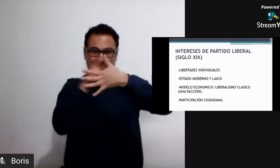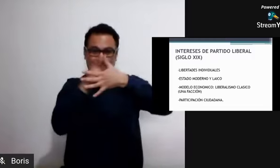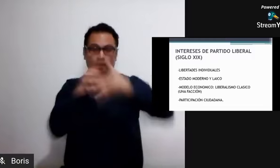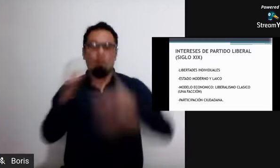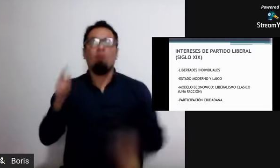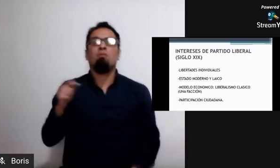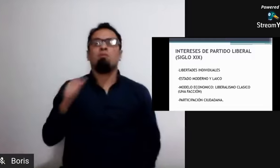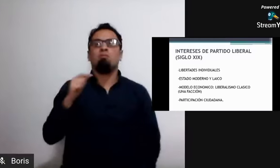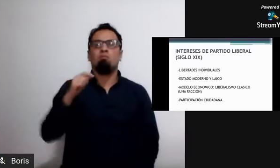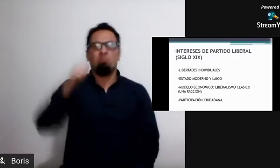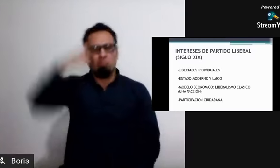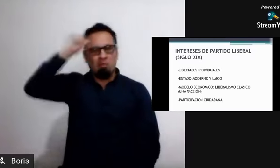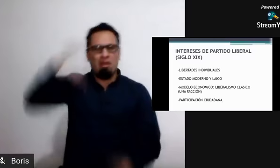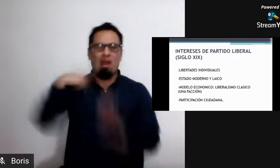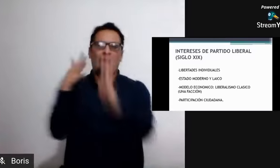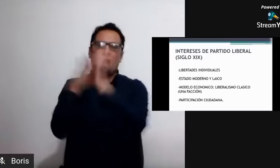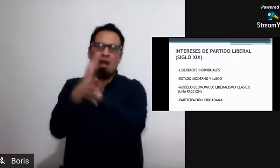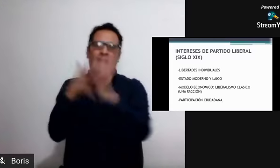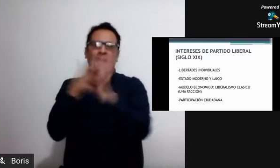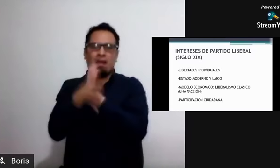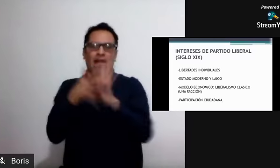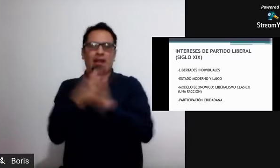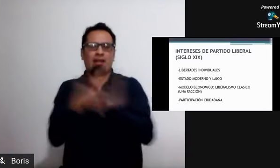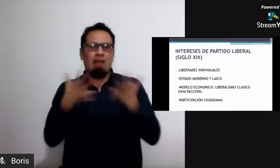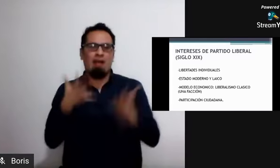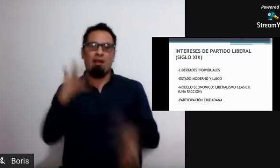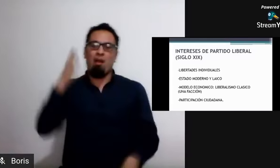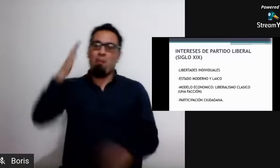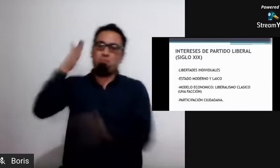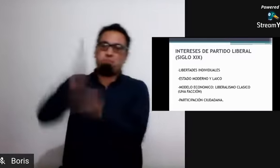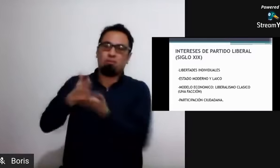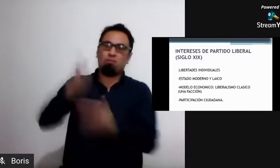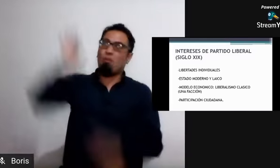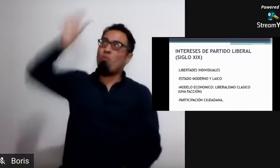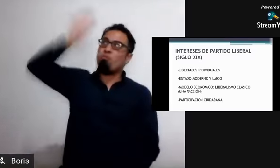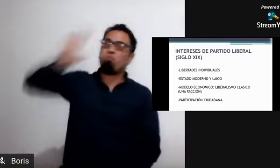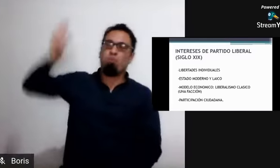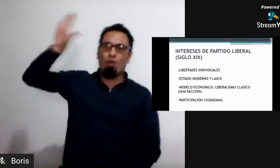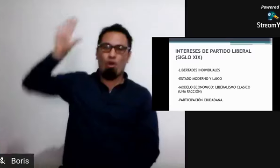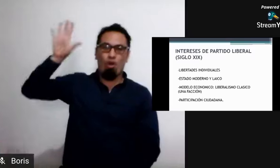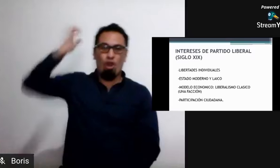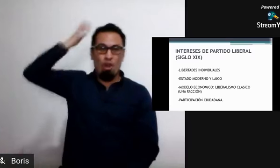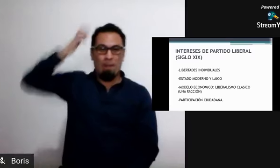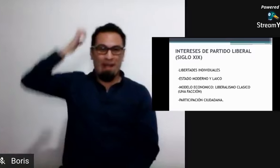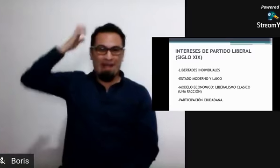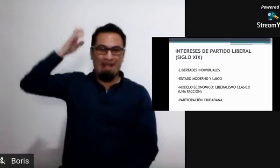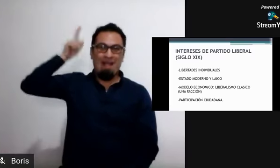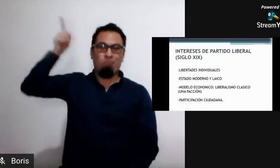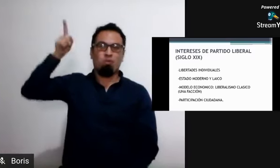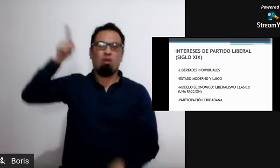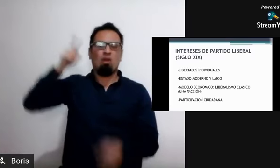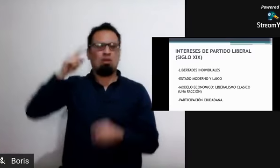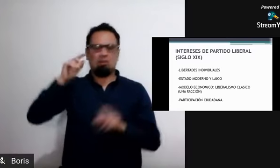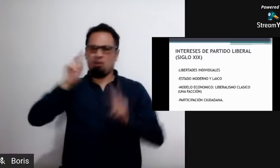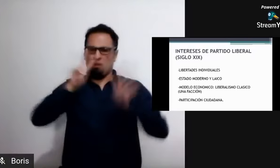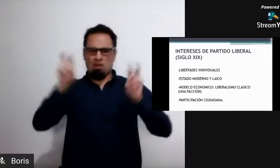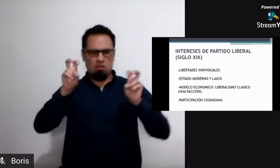como bien lo menciono en la presentación, uno de los intereses principales es contar con esas libertades